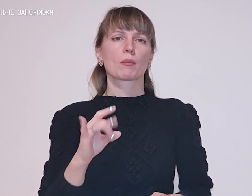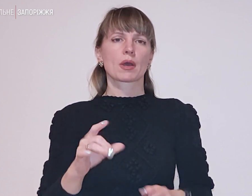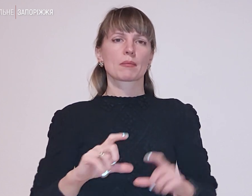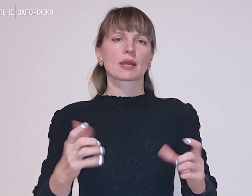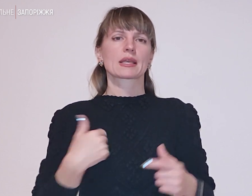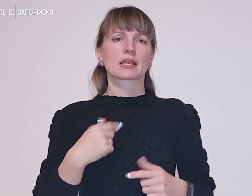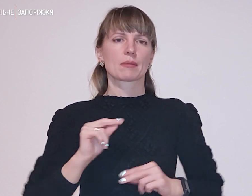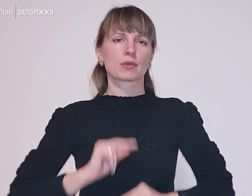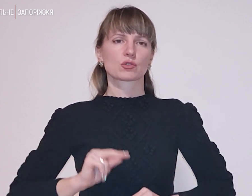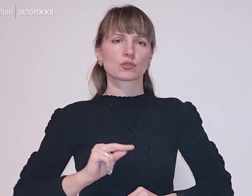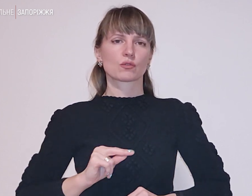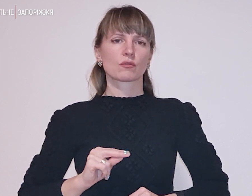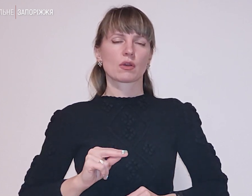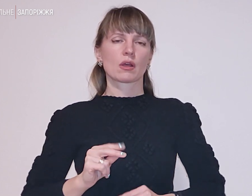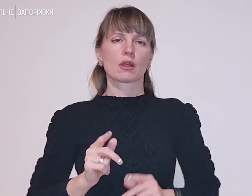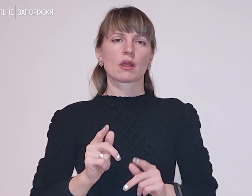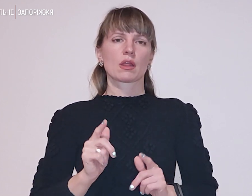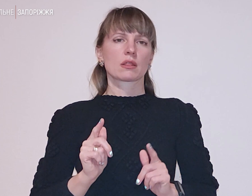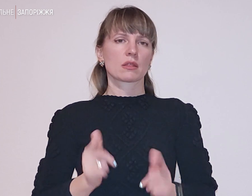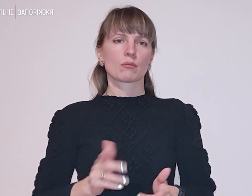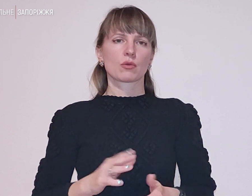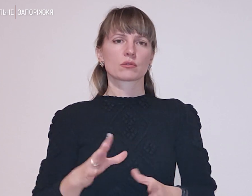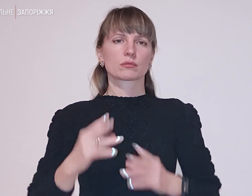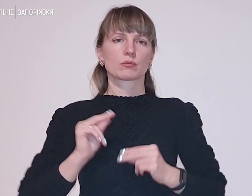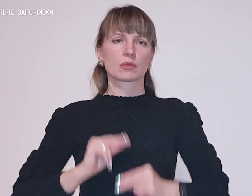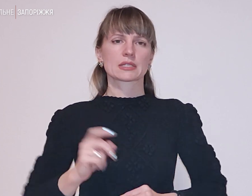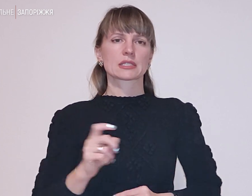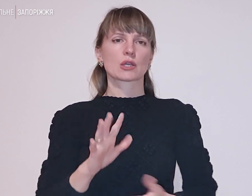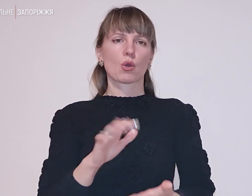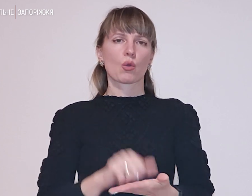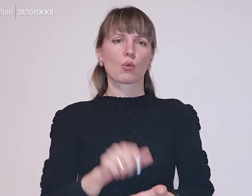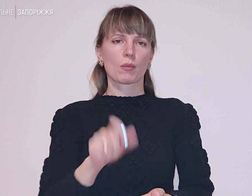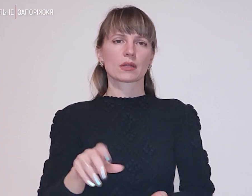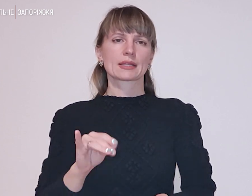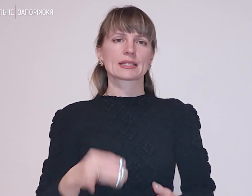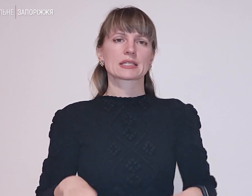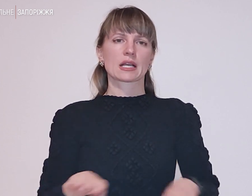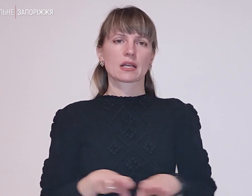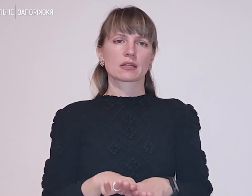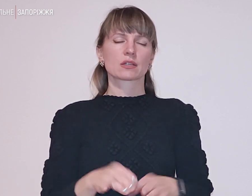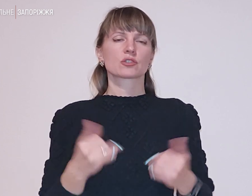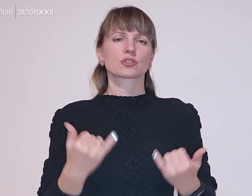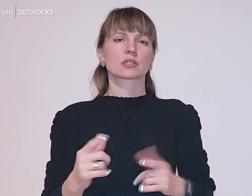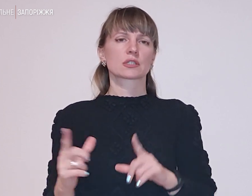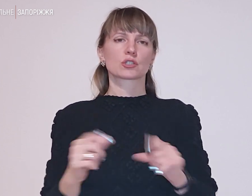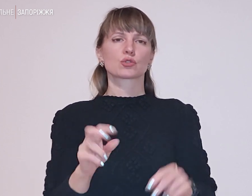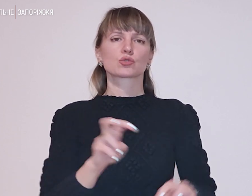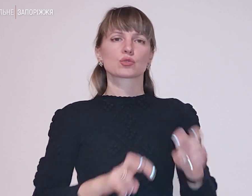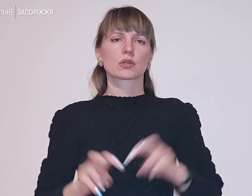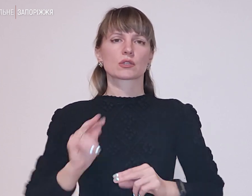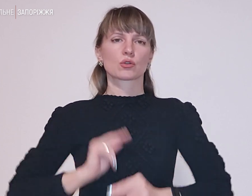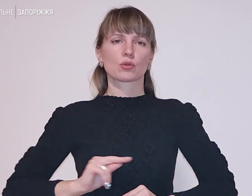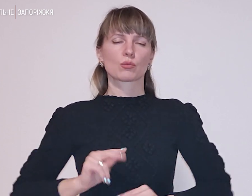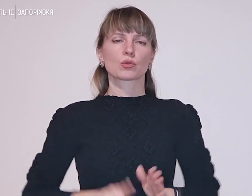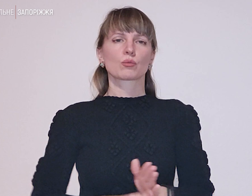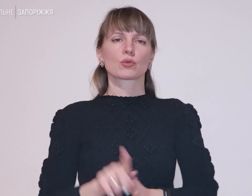я працювала, не погодила співпрацювати з окупантами і закрилась. Зараз їду шукати роботу, починати нове